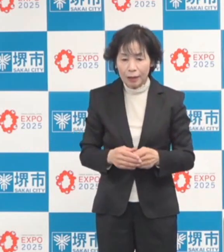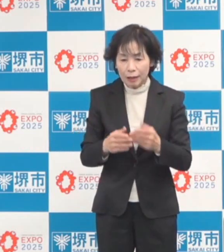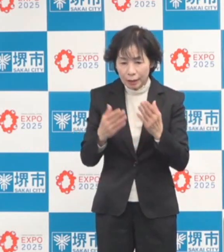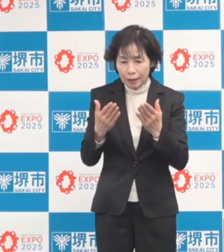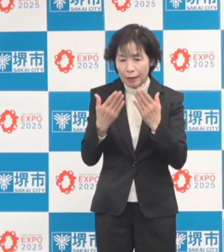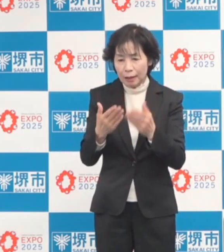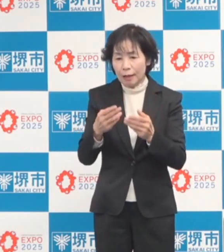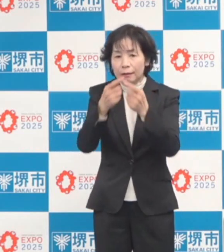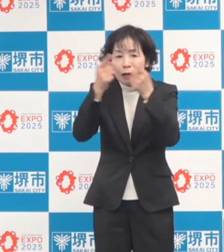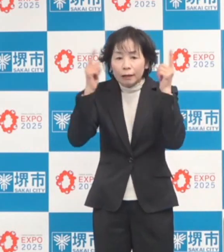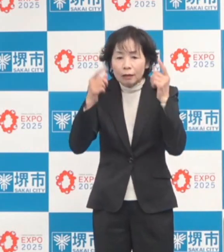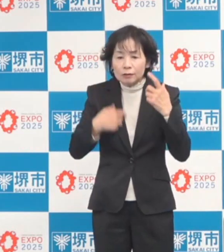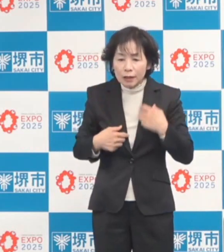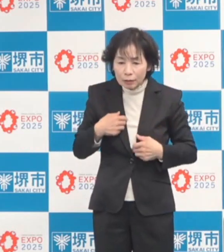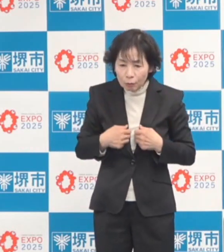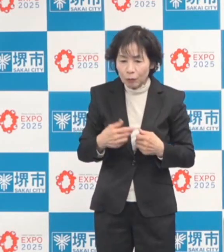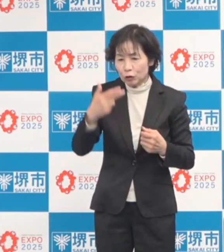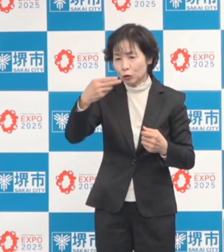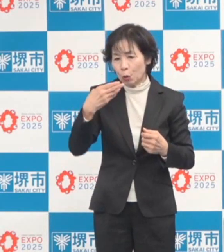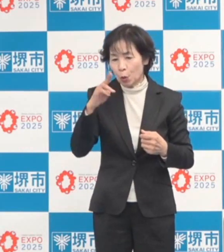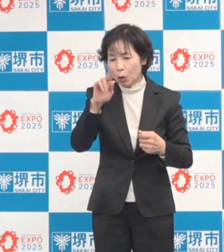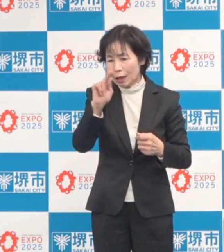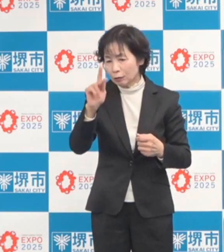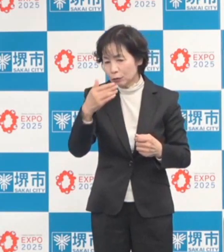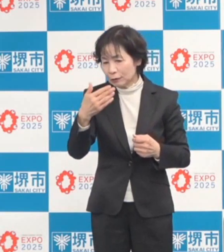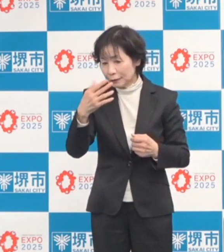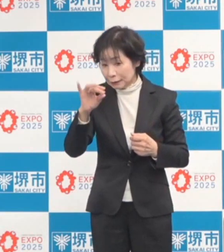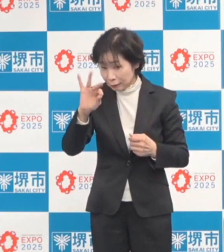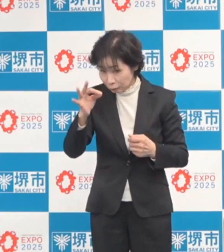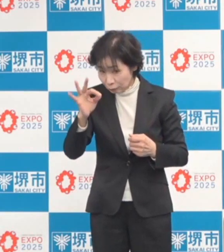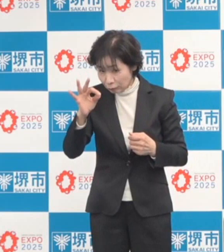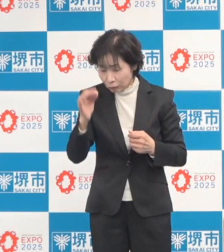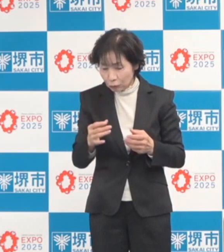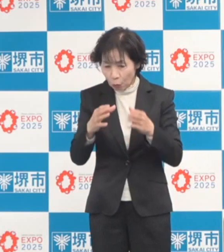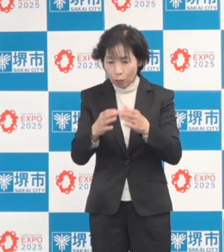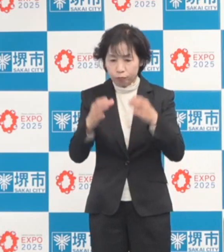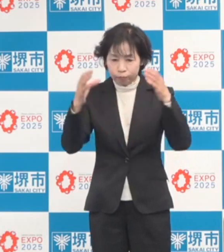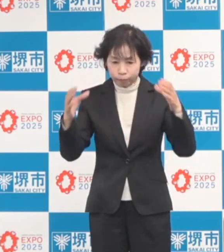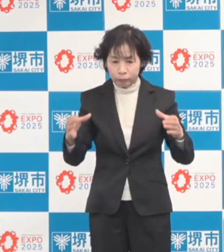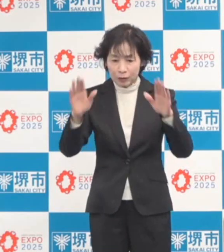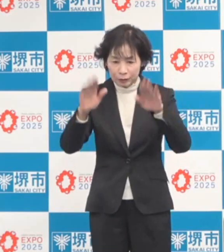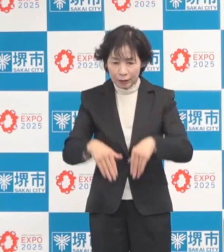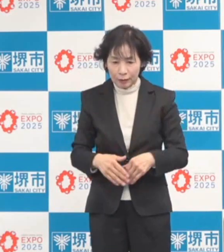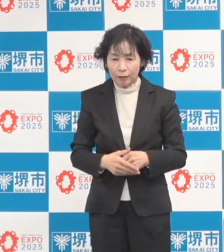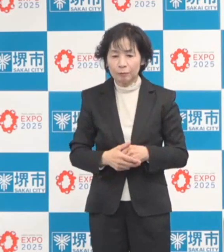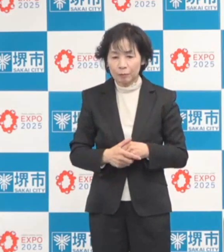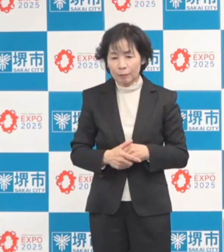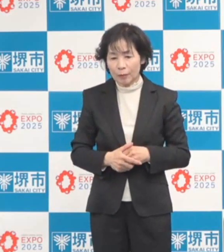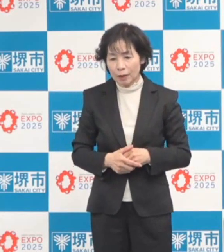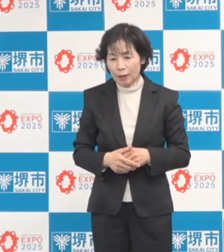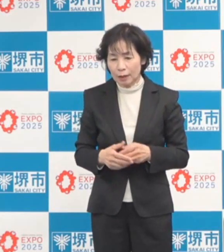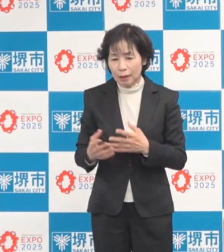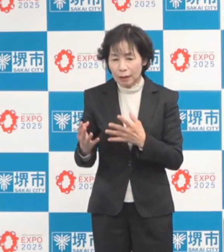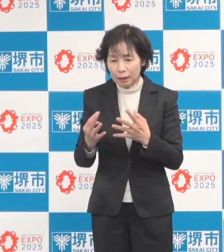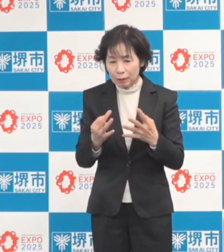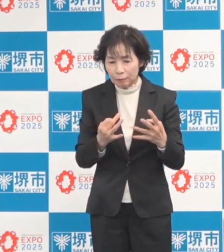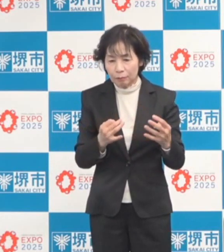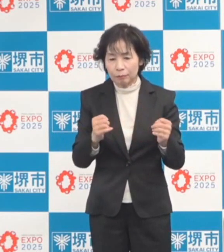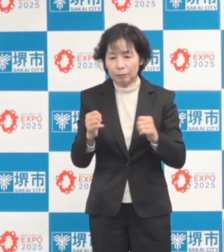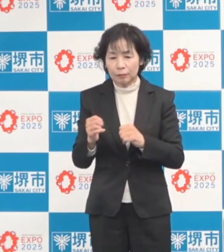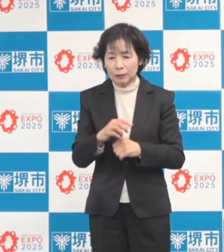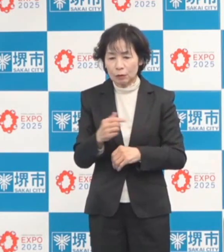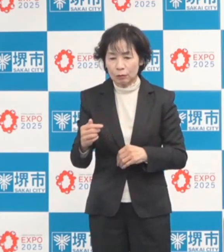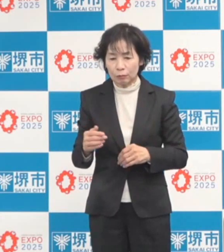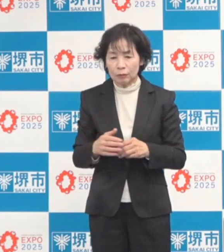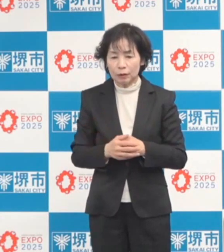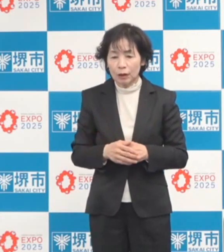から大学も増やし大学生も増やしたりというところで拡充、これまでを充実させるものを多くなっております。